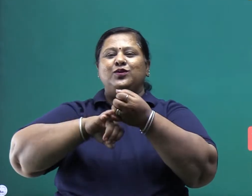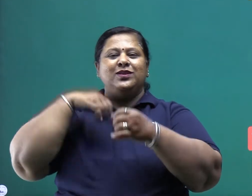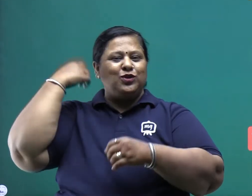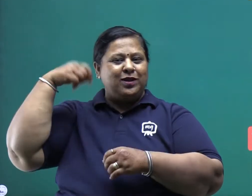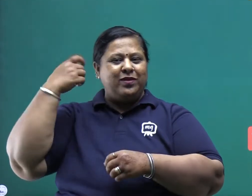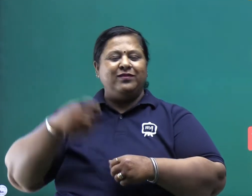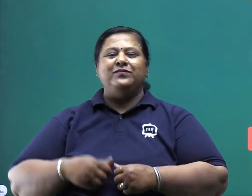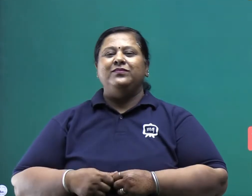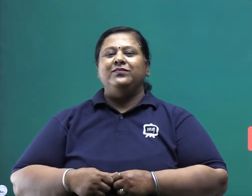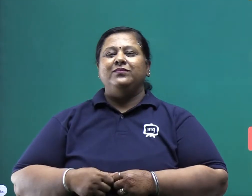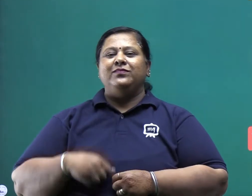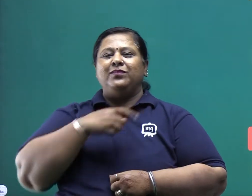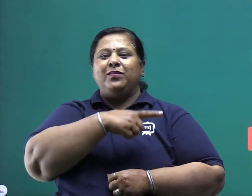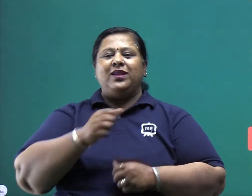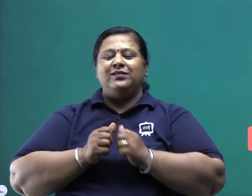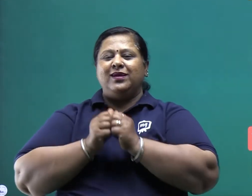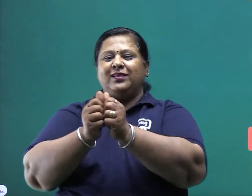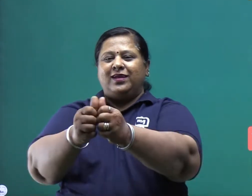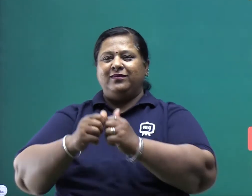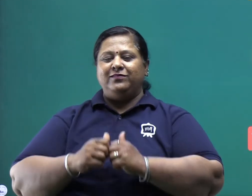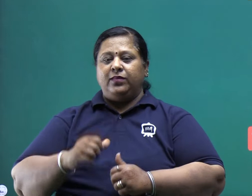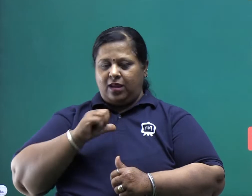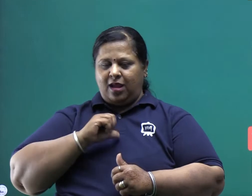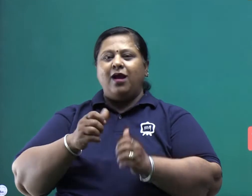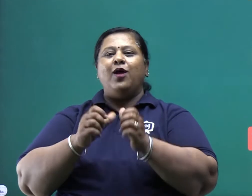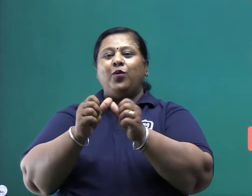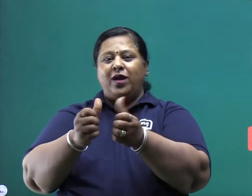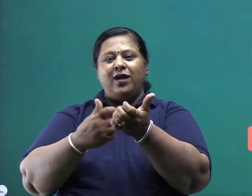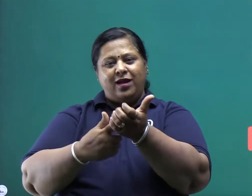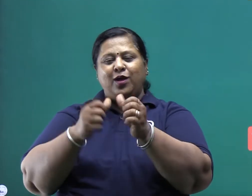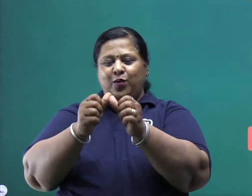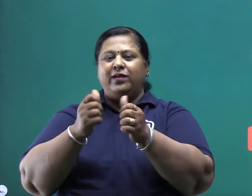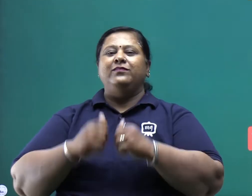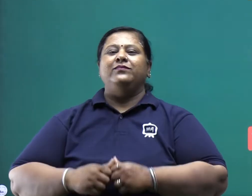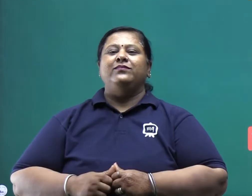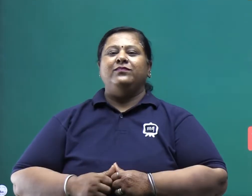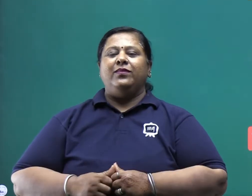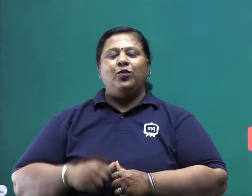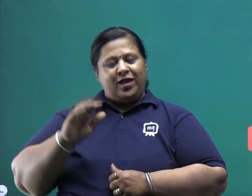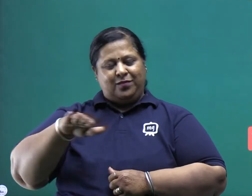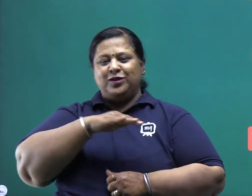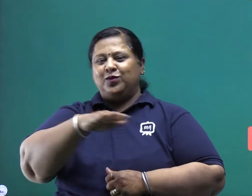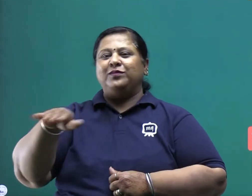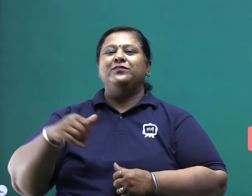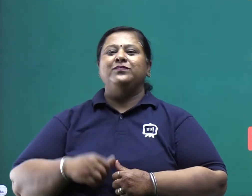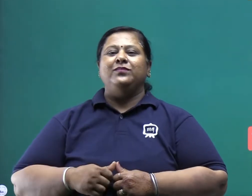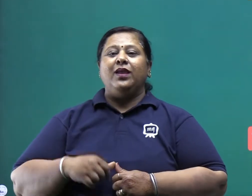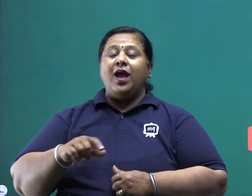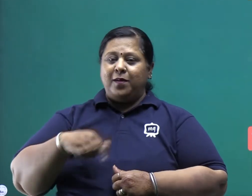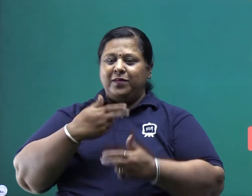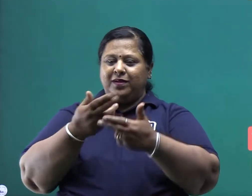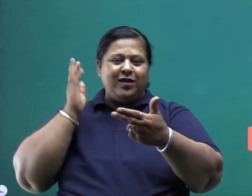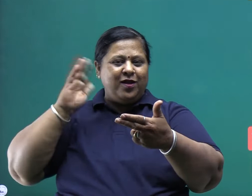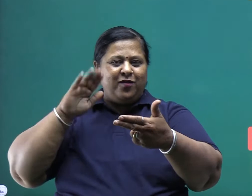शर्मा और मेरे साथ हैं अरुणा अरोड़ा। तो आइए बच्चों, हम